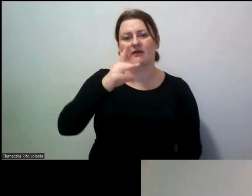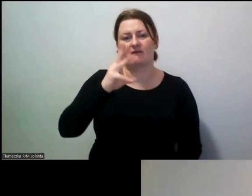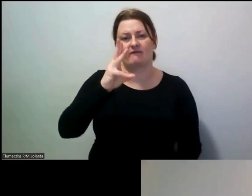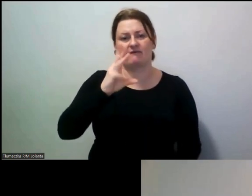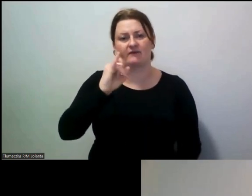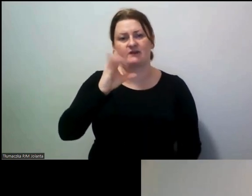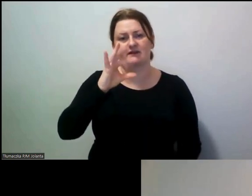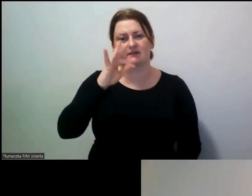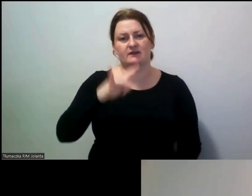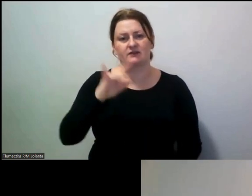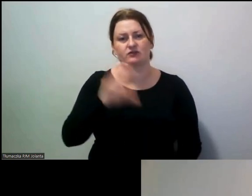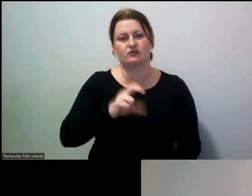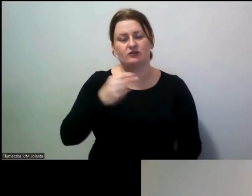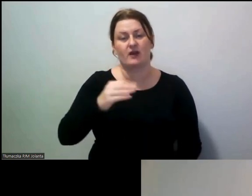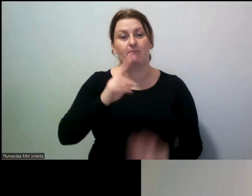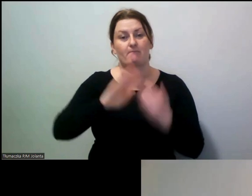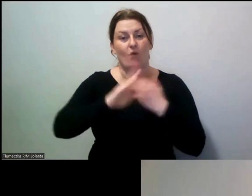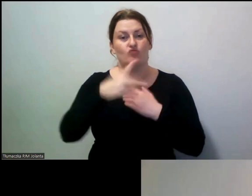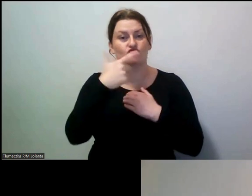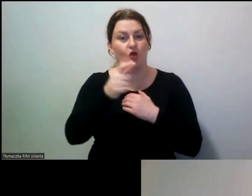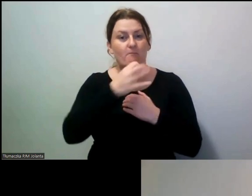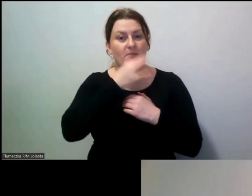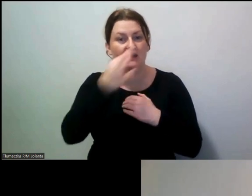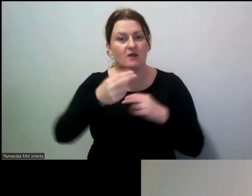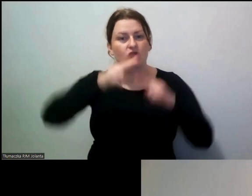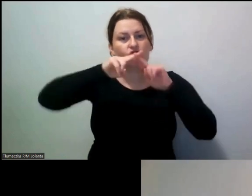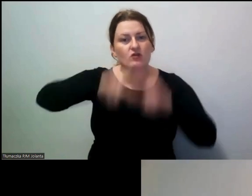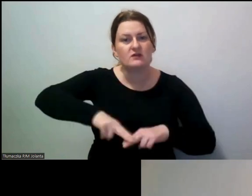dla każdego testu zostało nam po mniej więcej